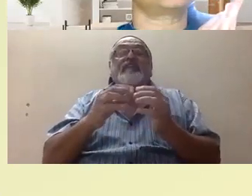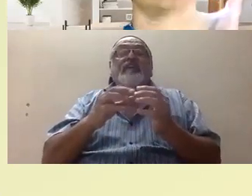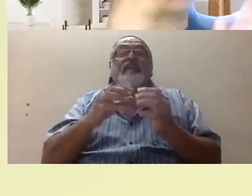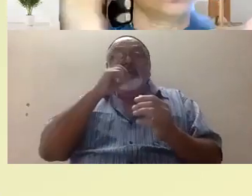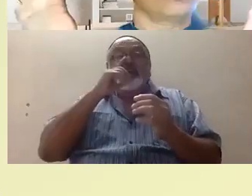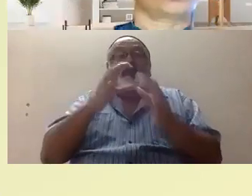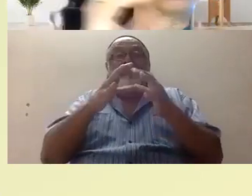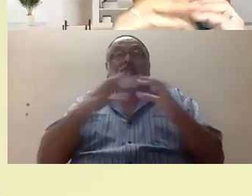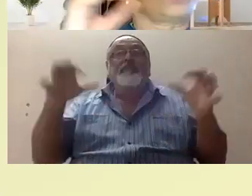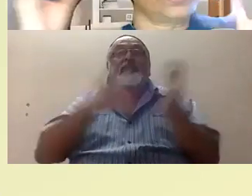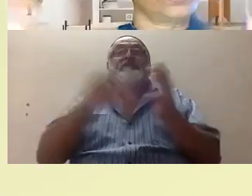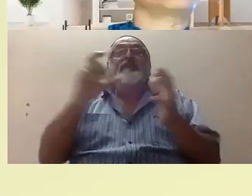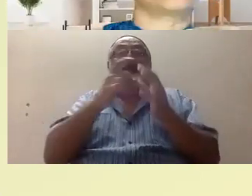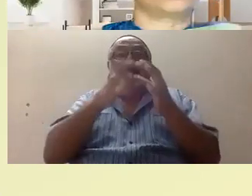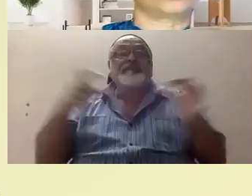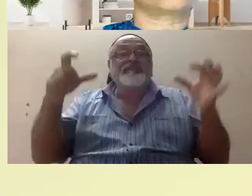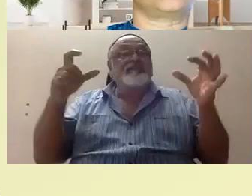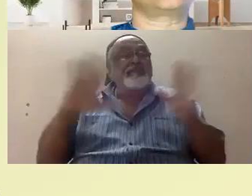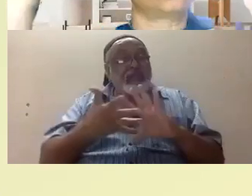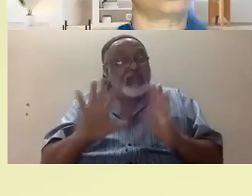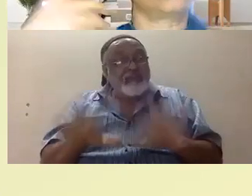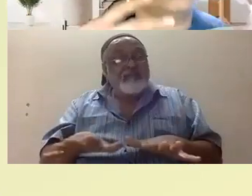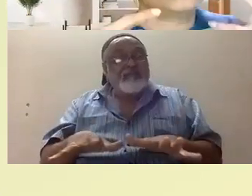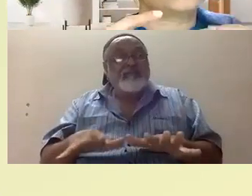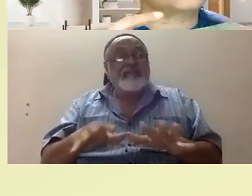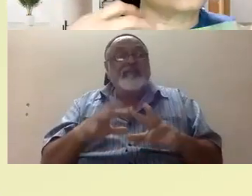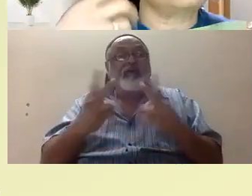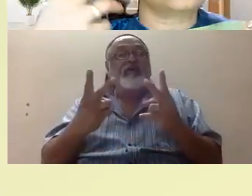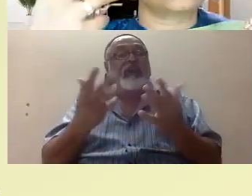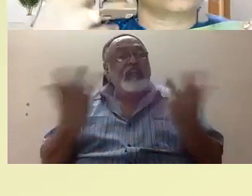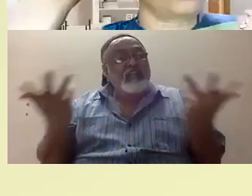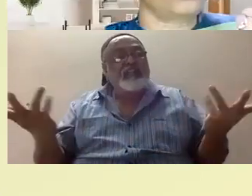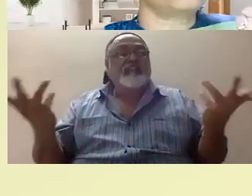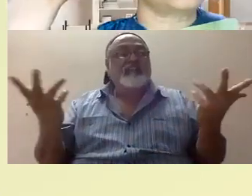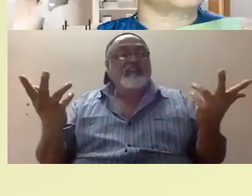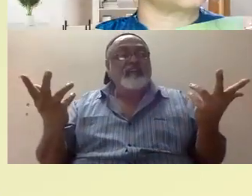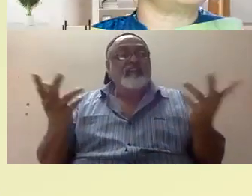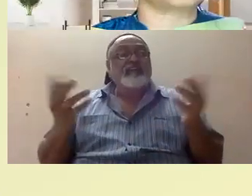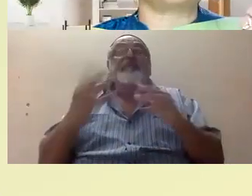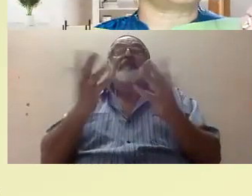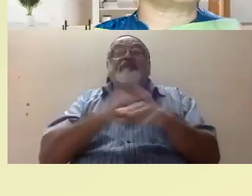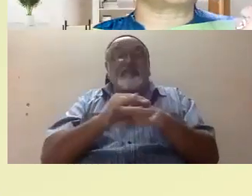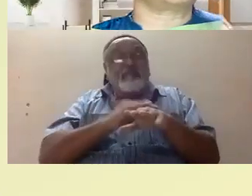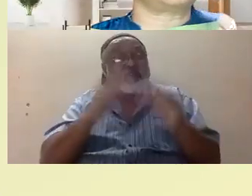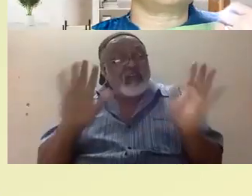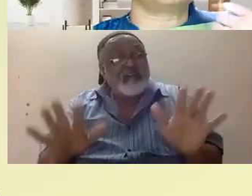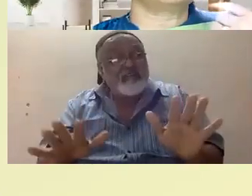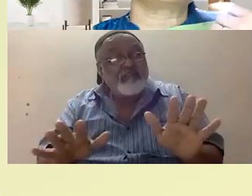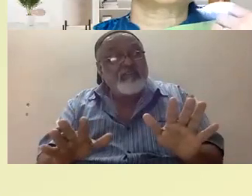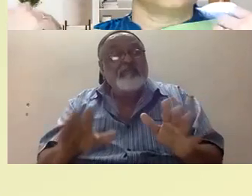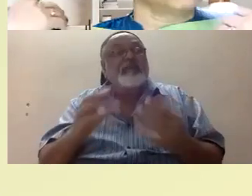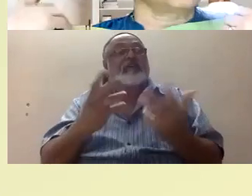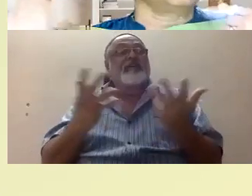कोर्स इट इज प्रोडक्टिव एंड इट जनरेट्स वेल्थ. सिमिलरली जैसे सर्विसेज हैं, बहुत सारे एग्जांपल्स आप ले सकते हो लाइफ